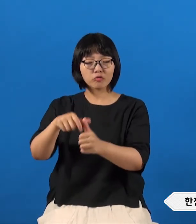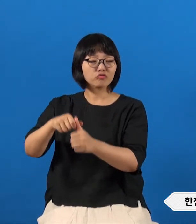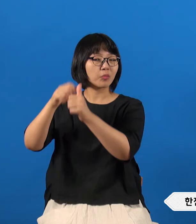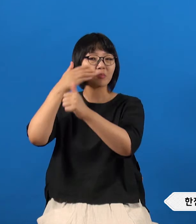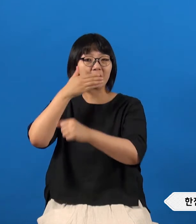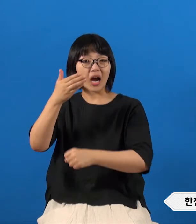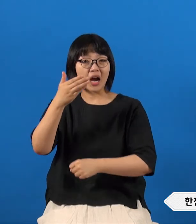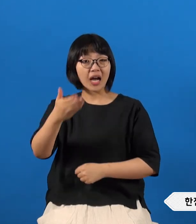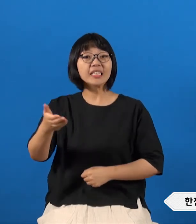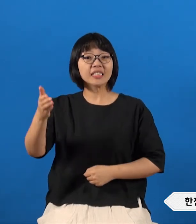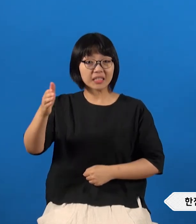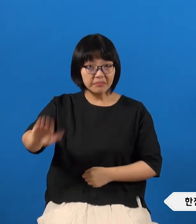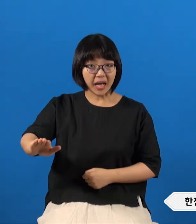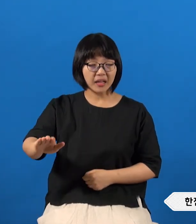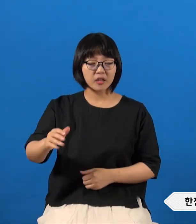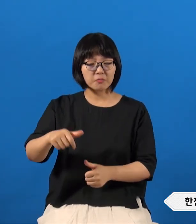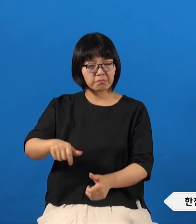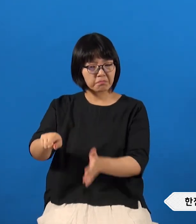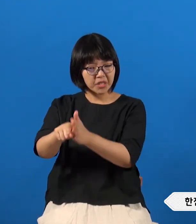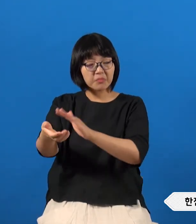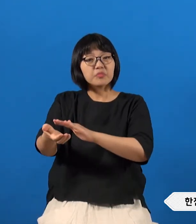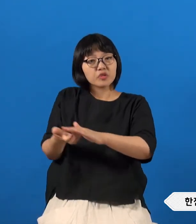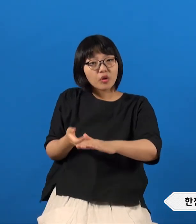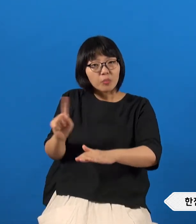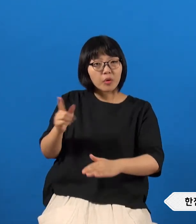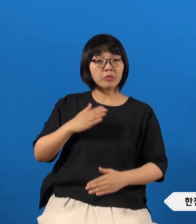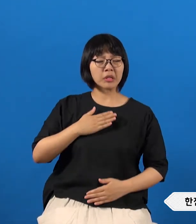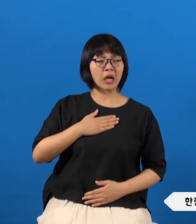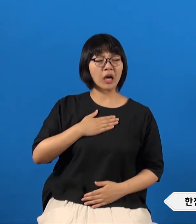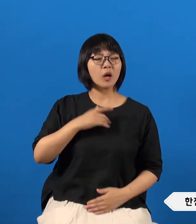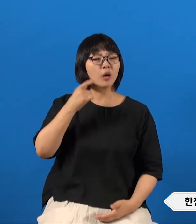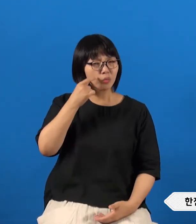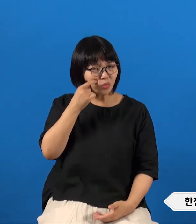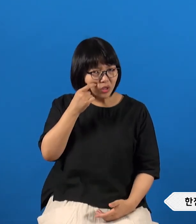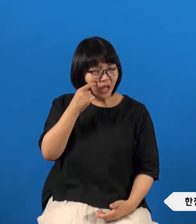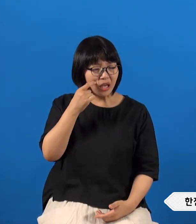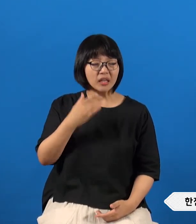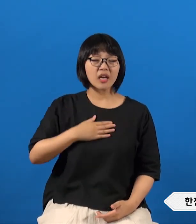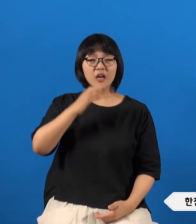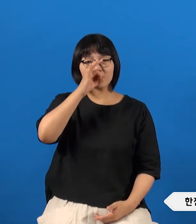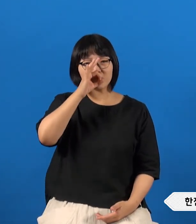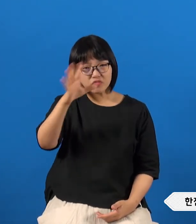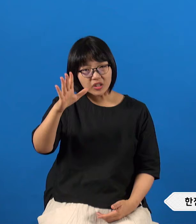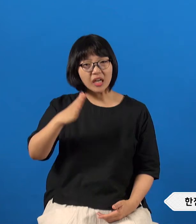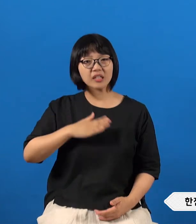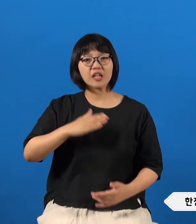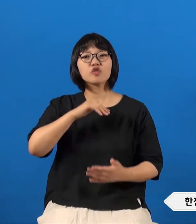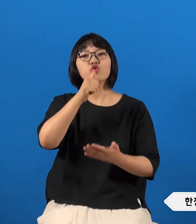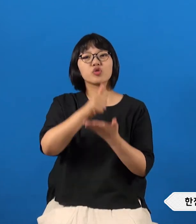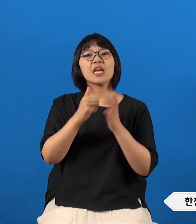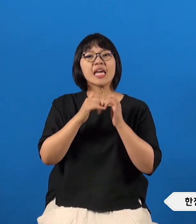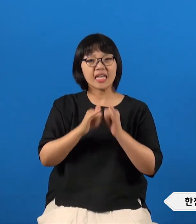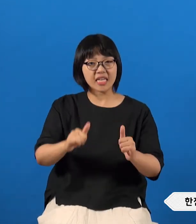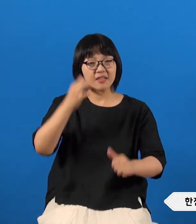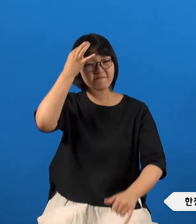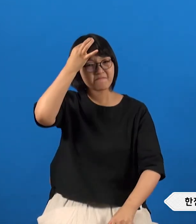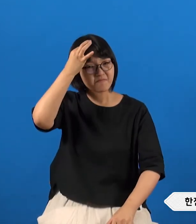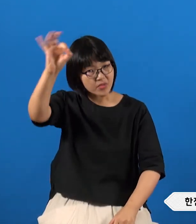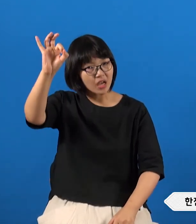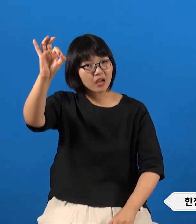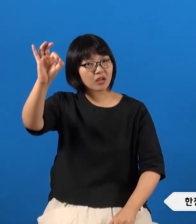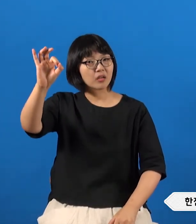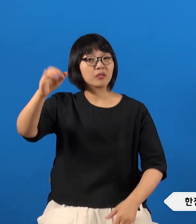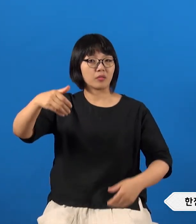믿기 위해서는 나는 정말 아무것도 할 수 없는 죄인이라는 것을 인정하고 그걸 고백해야 되는데 그것이 쉽지가